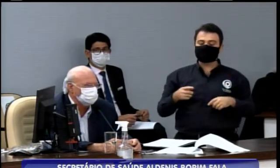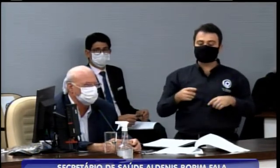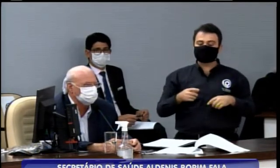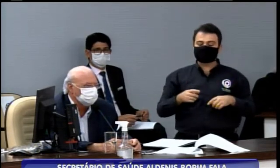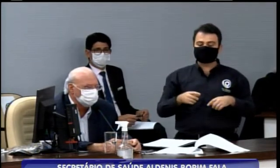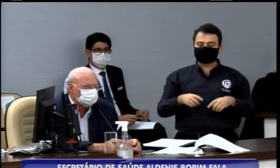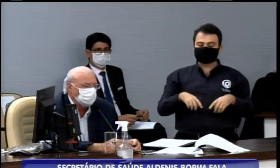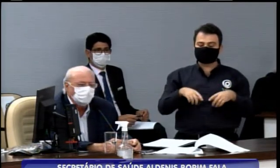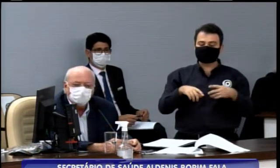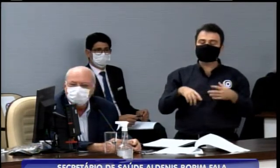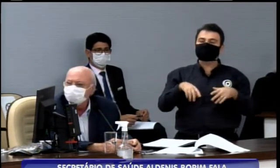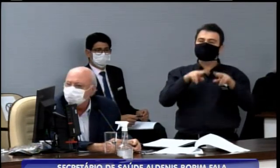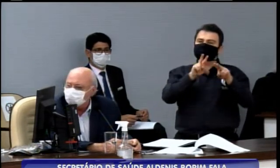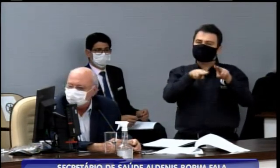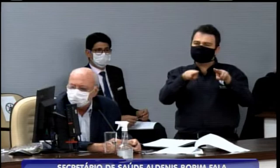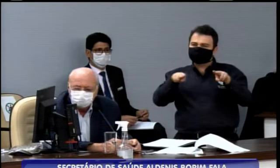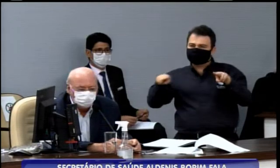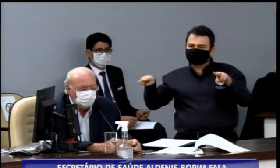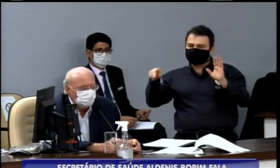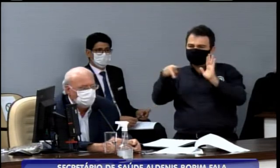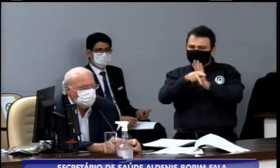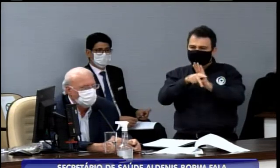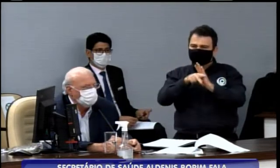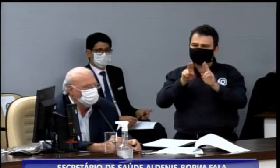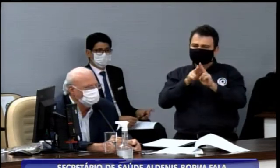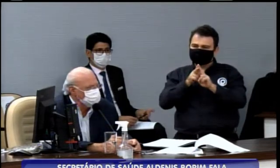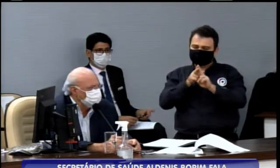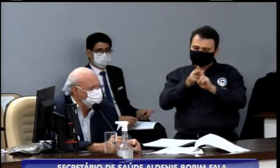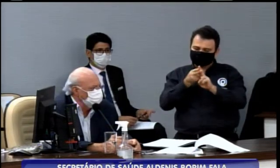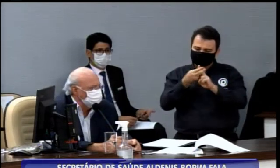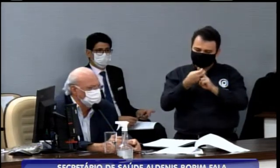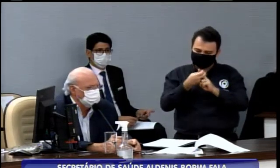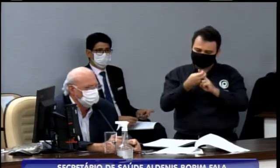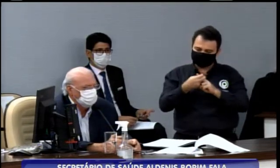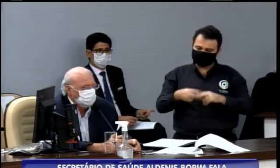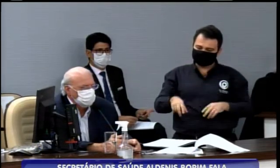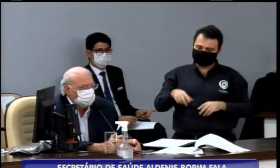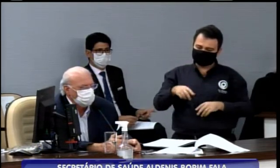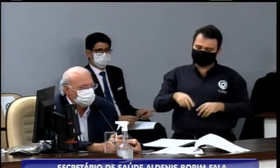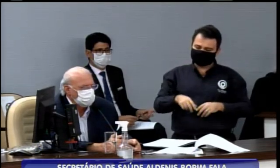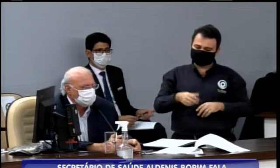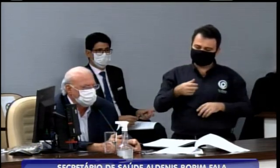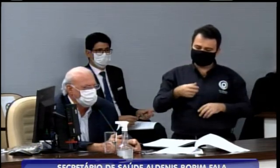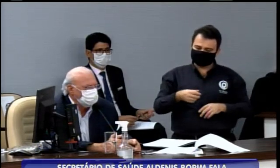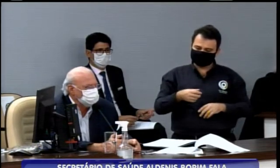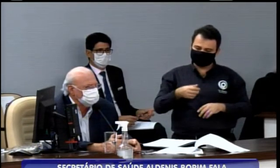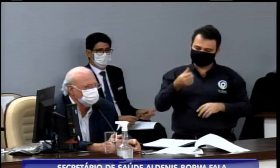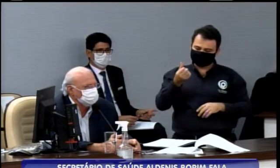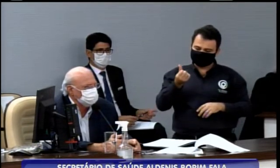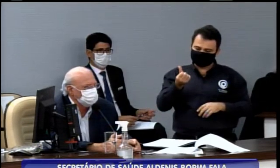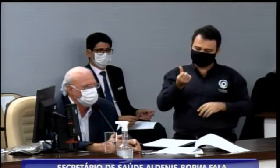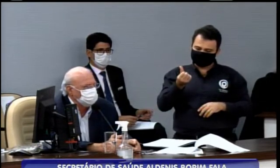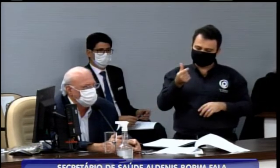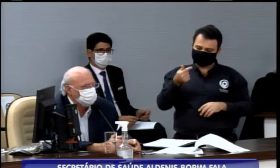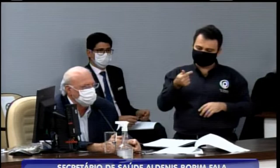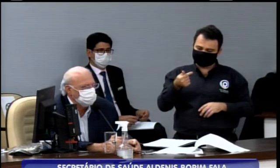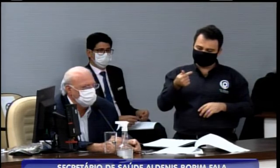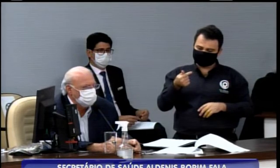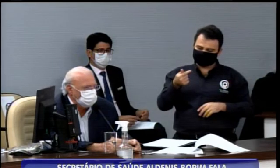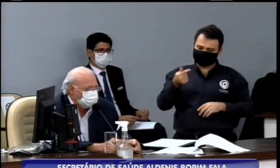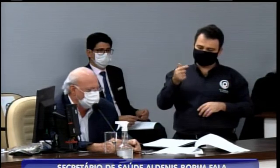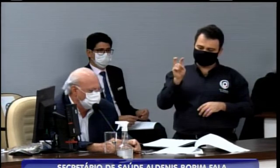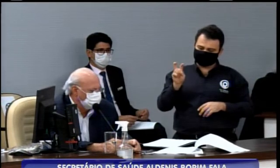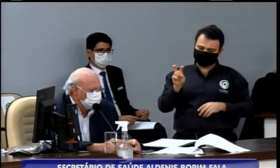675 leitos SUS em Rio Preto. Com o fechamento Nossa Senhora das Graças, Nossa Senhora da Paz